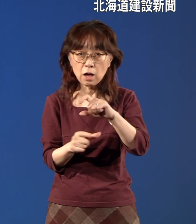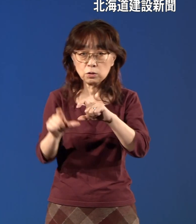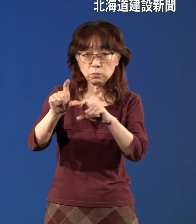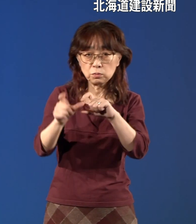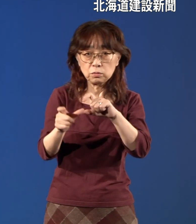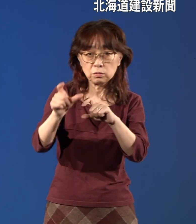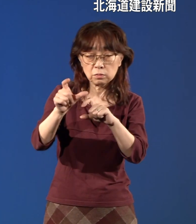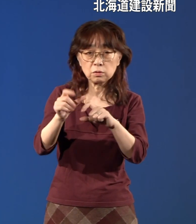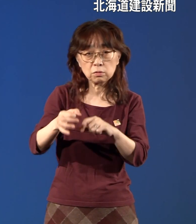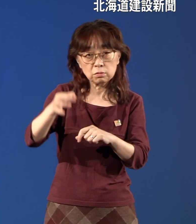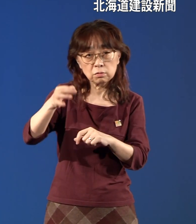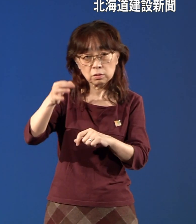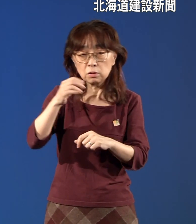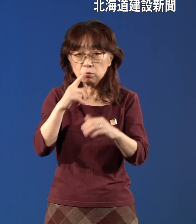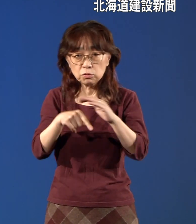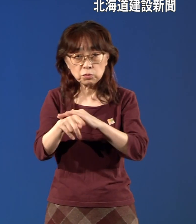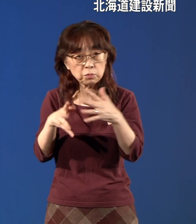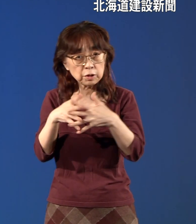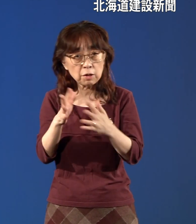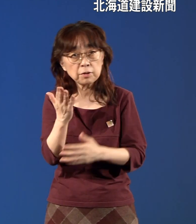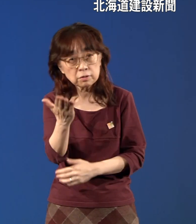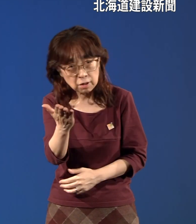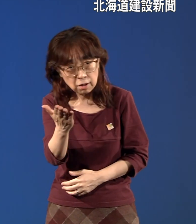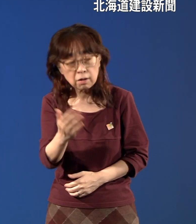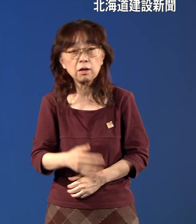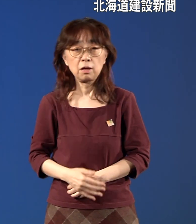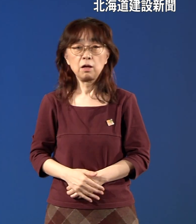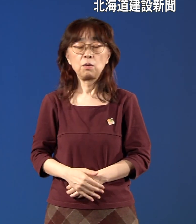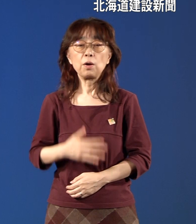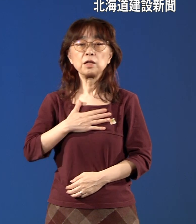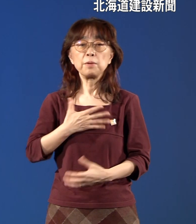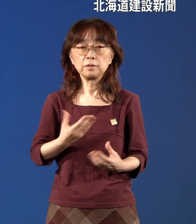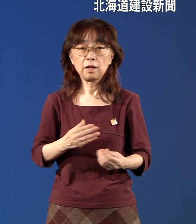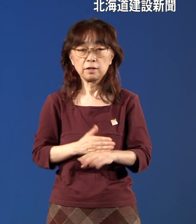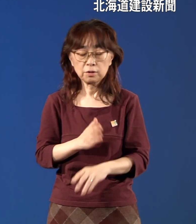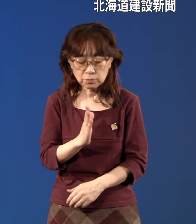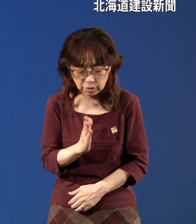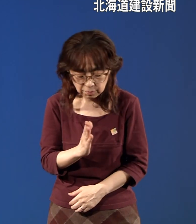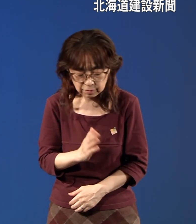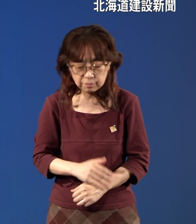というところを見極めるというような形でしょうか。分かりました。ありがとうございます。